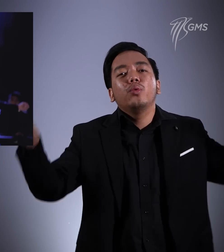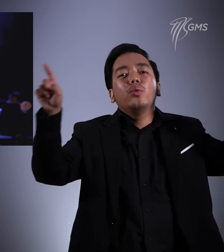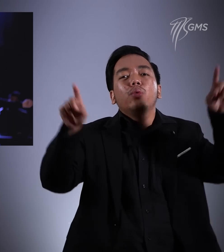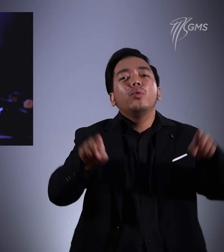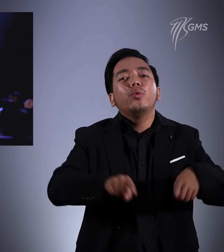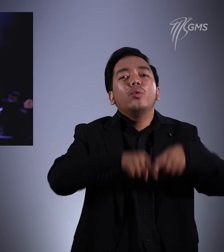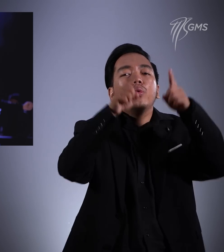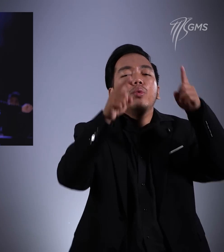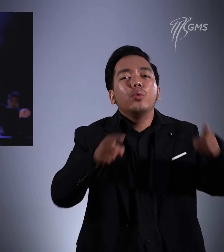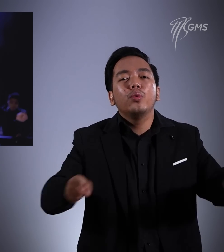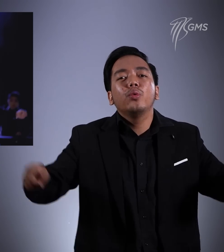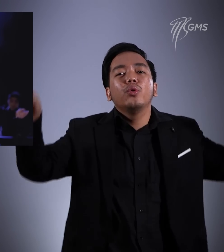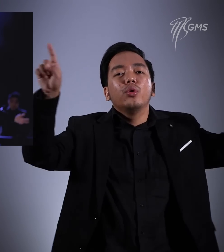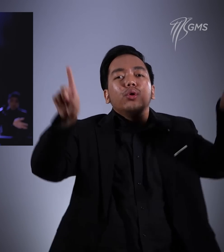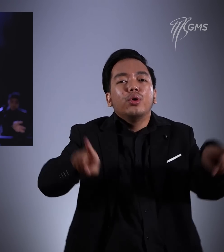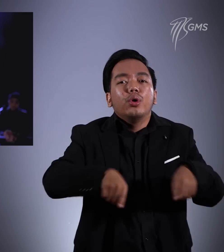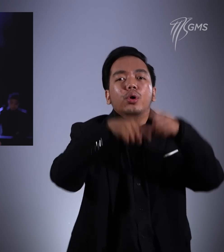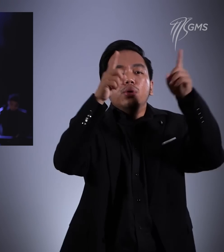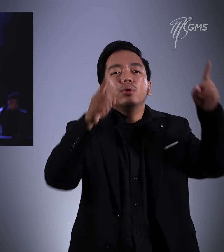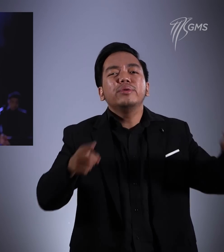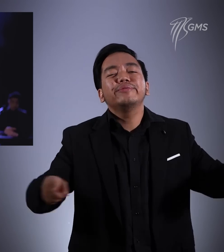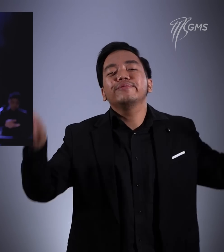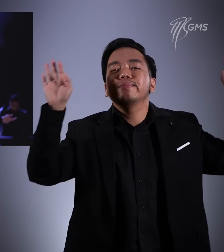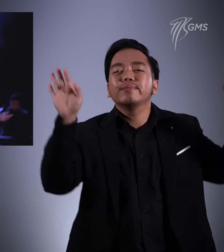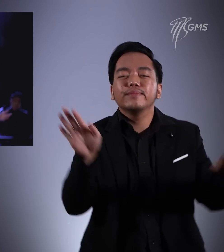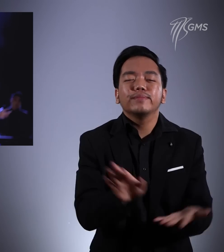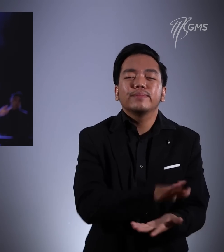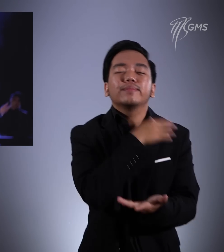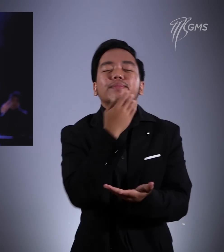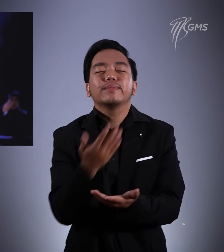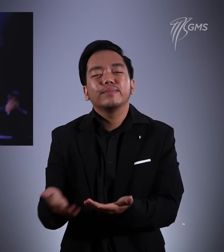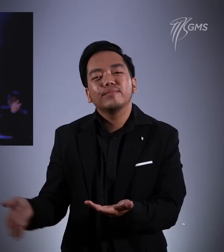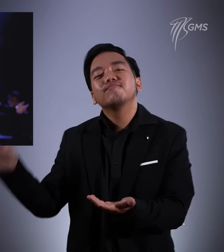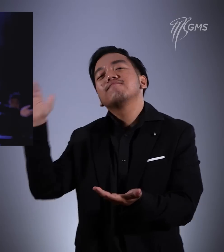Inanaramaya sandaramaya se. Iyanaramaya sandararamu.